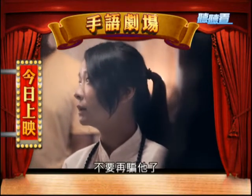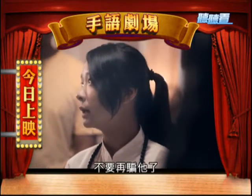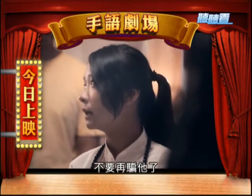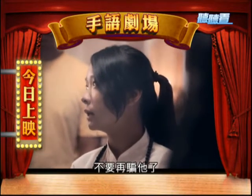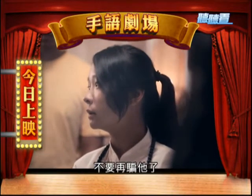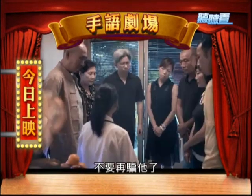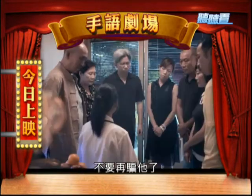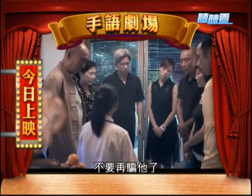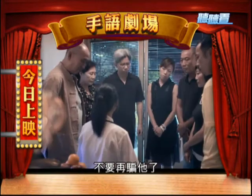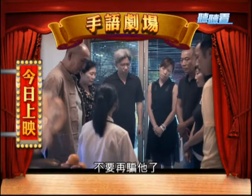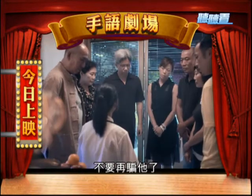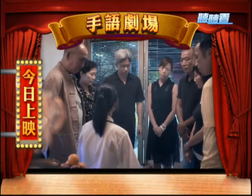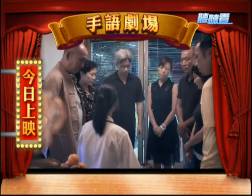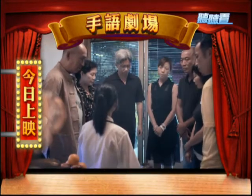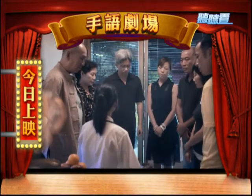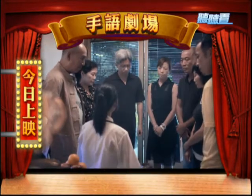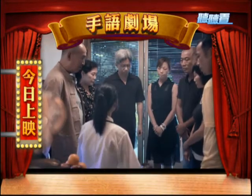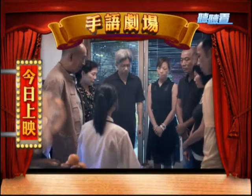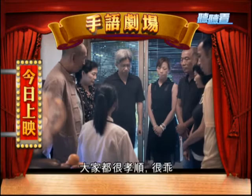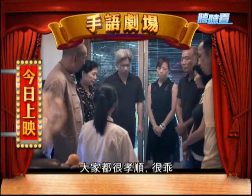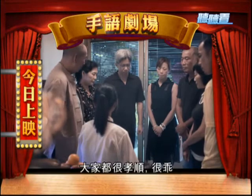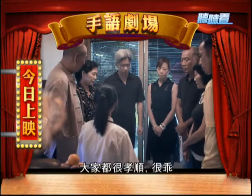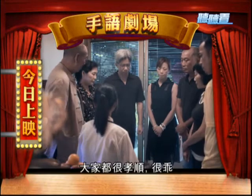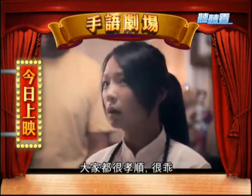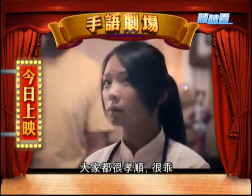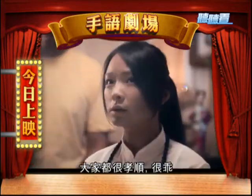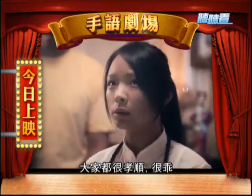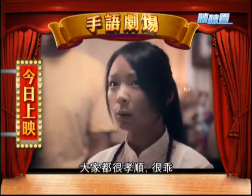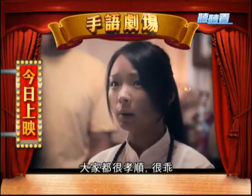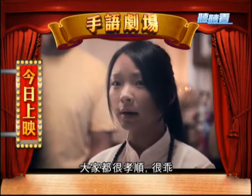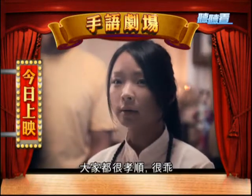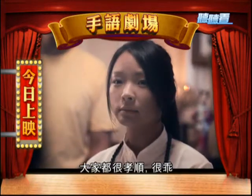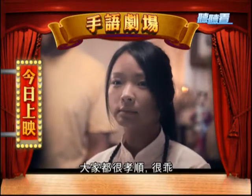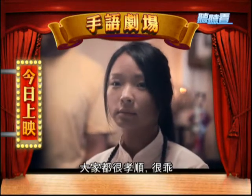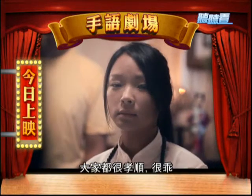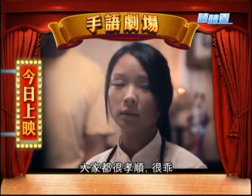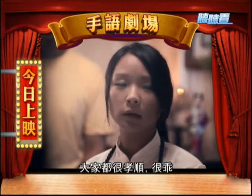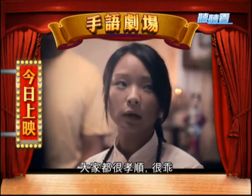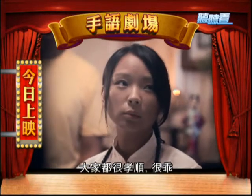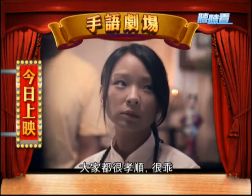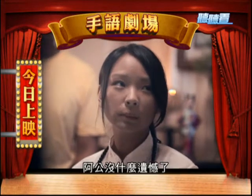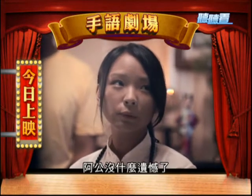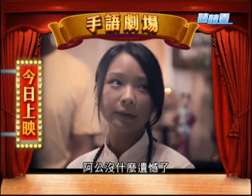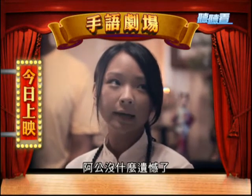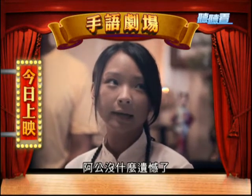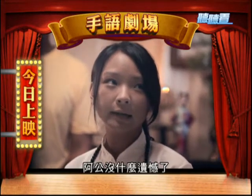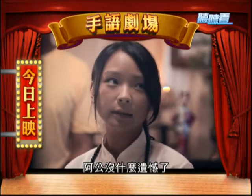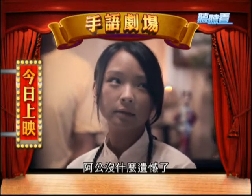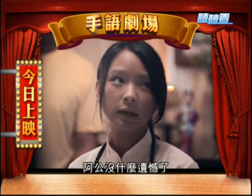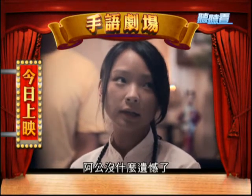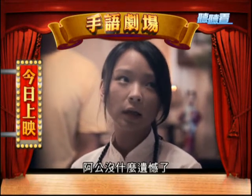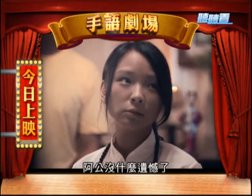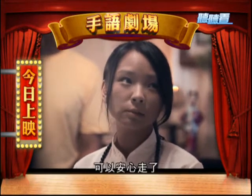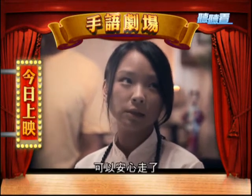人。大家拢真友好，真乖。阿公无啥物遗憾啊，会当安心